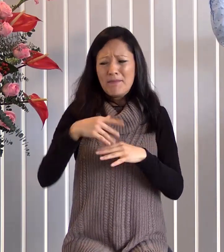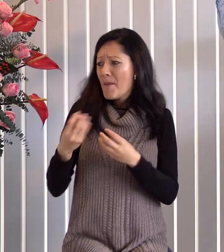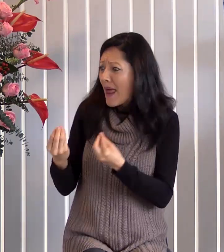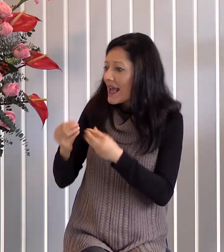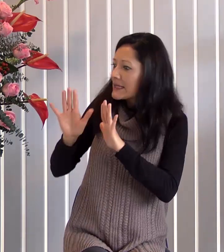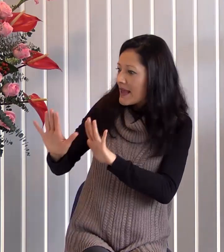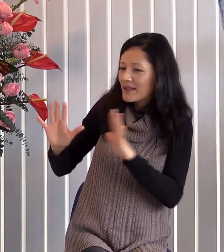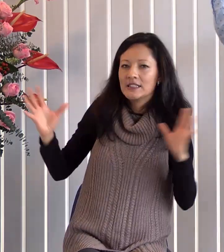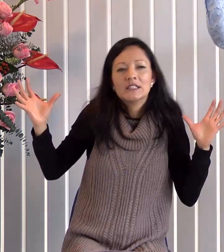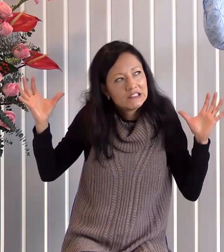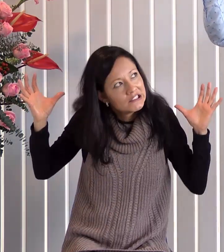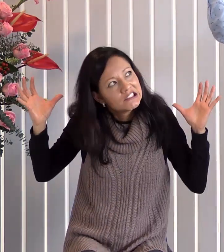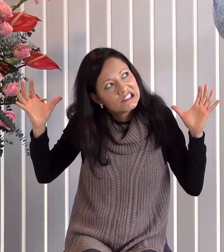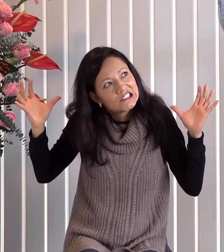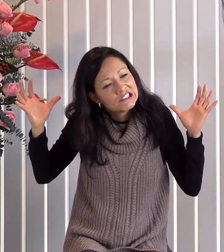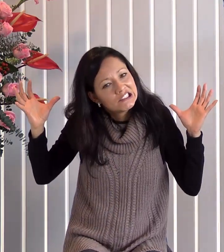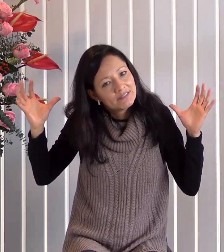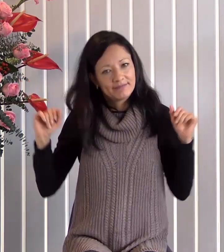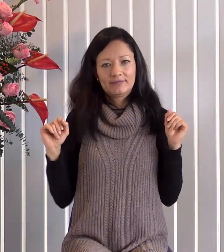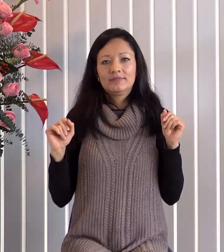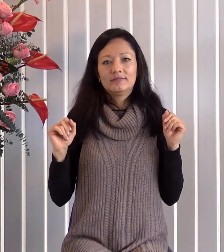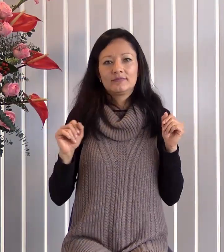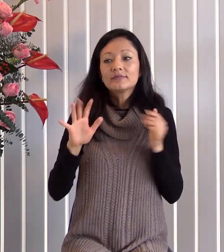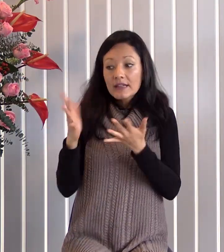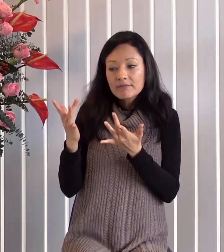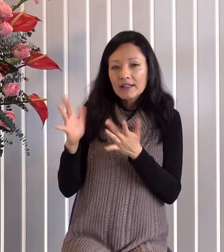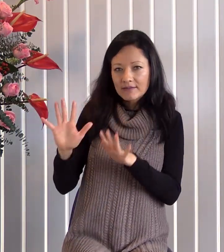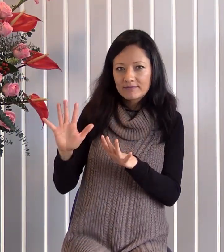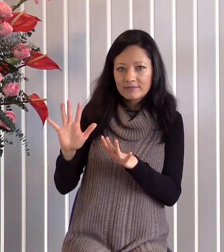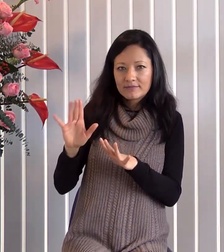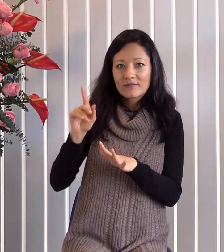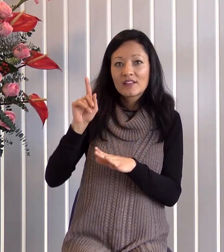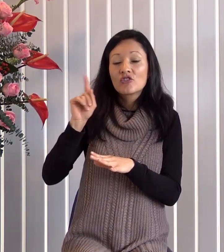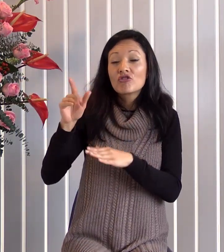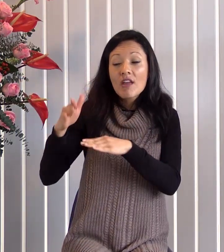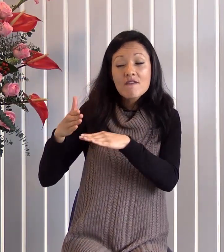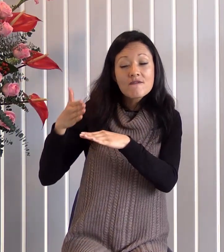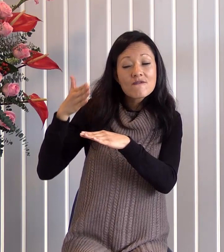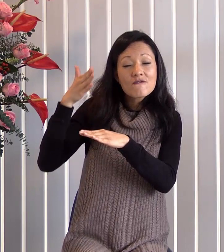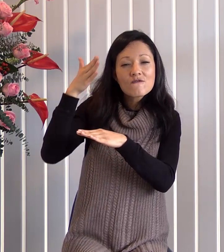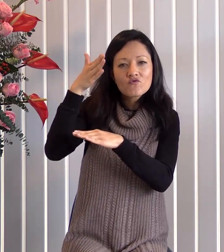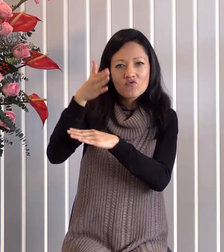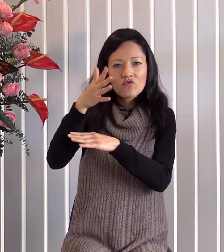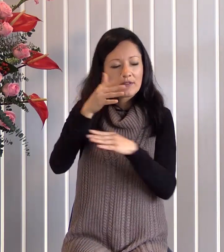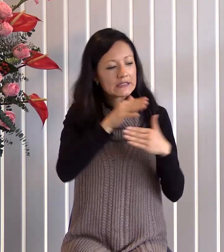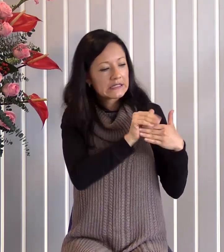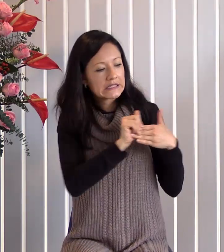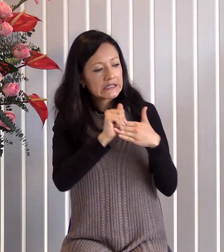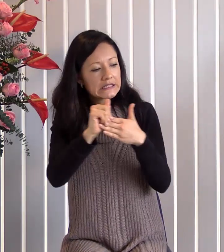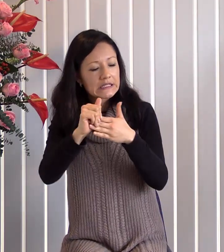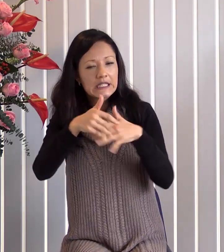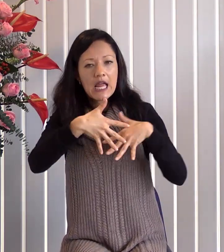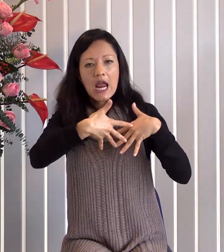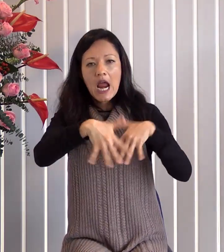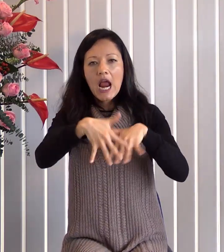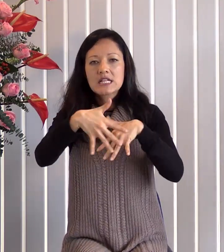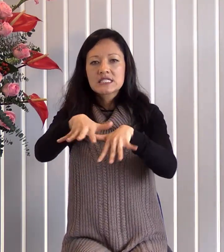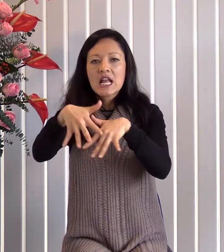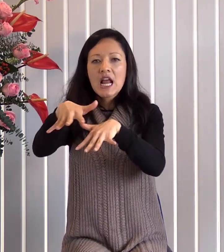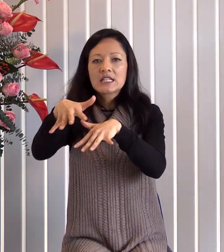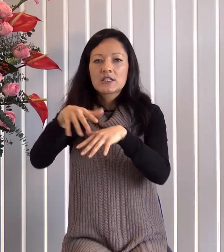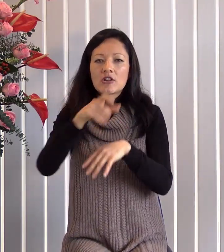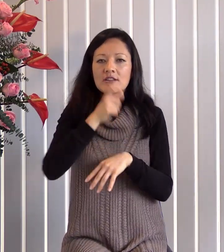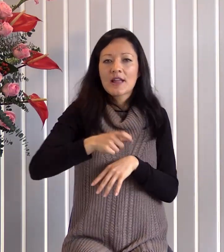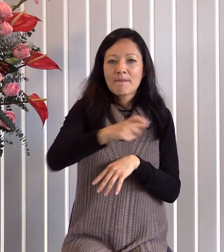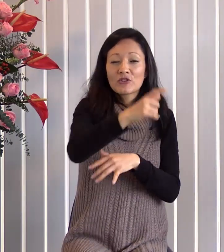qué? Espérese, que a usted le va a tocar capitanear un ejército de líderes,